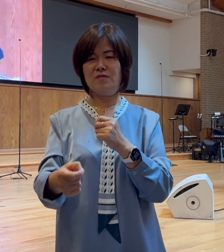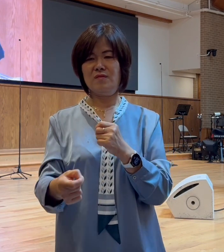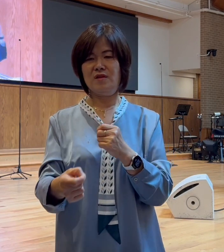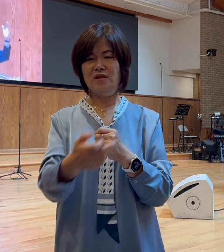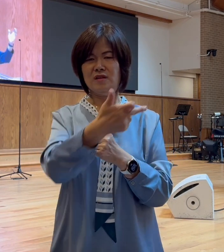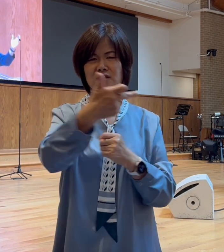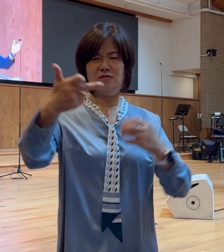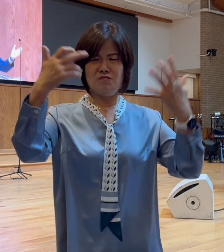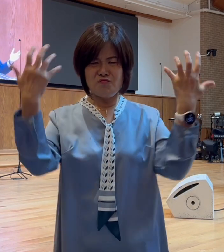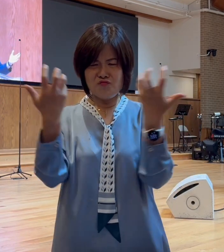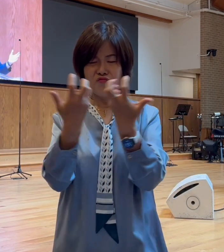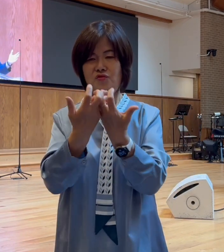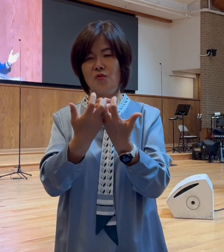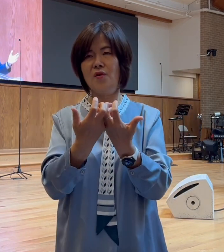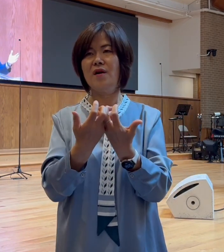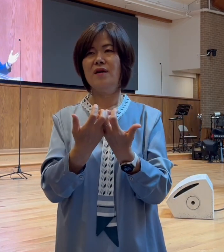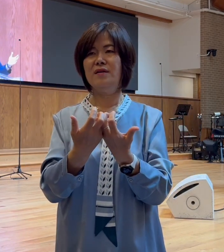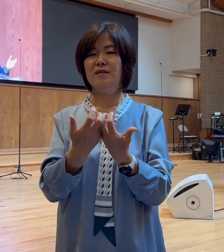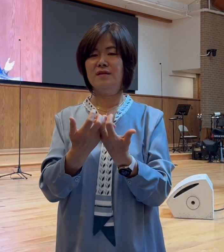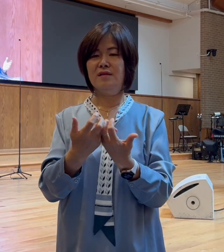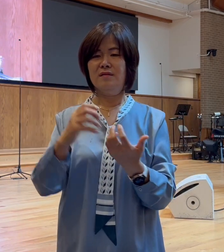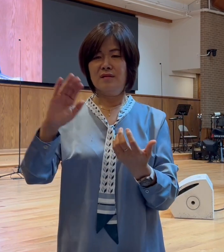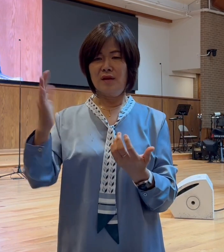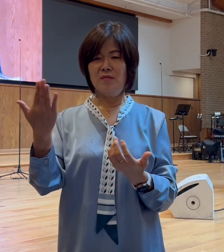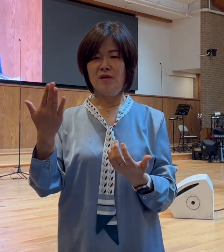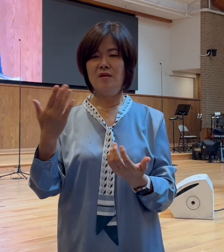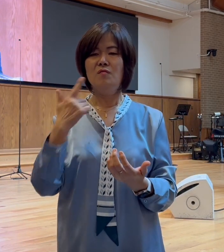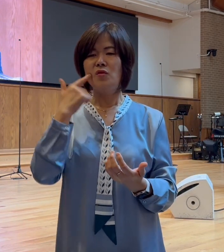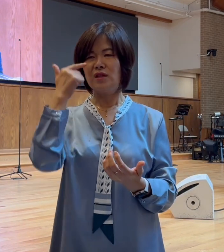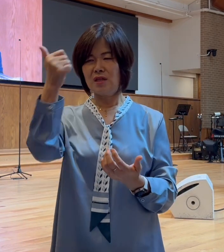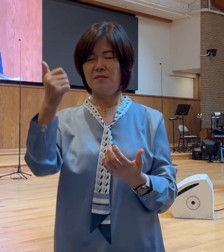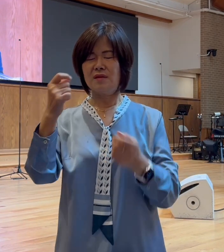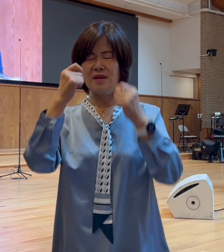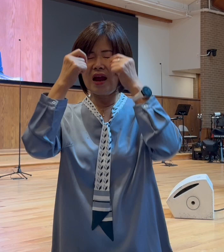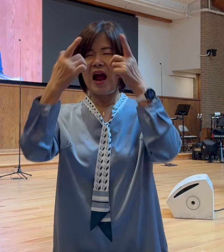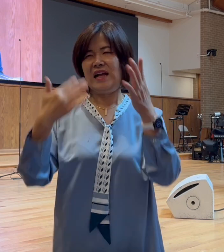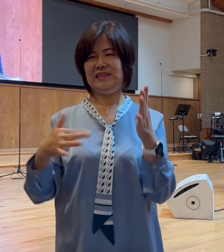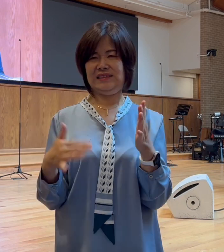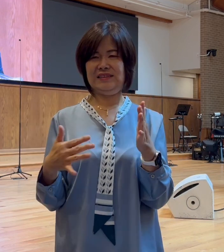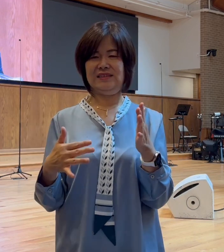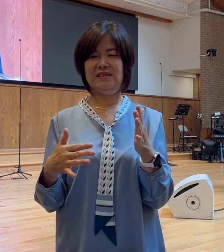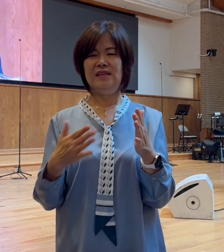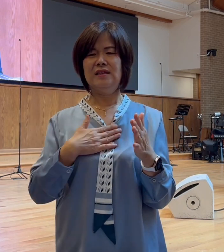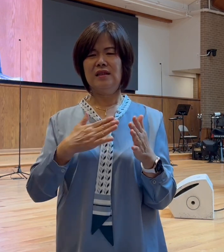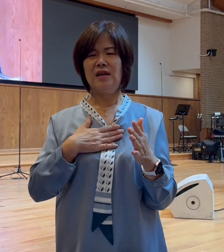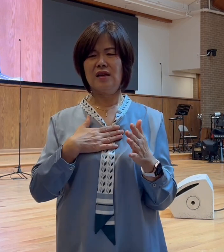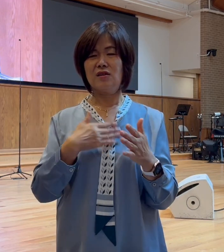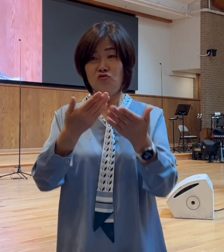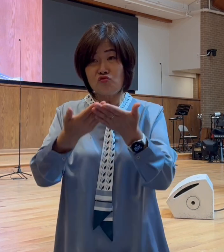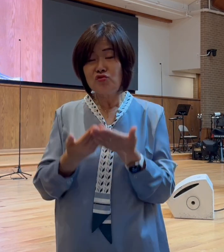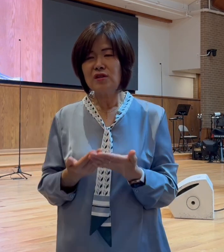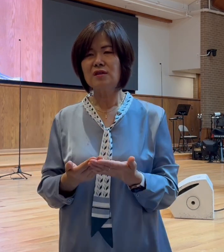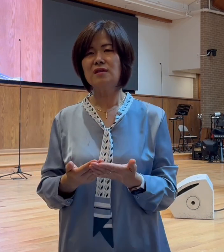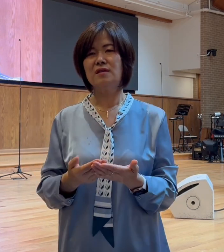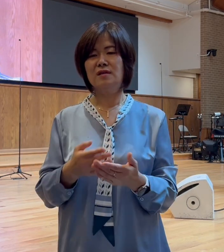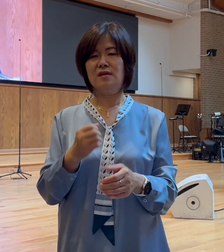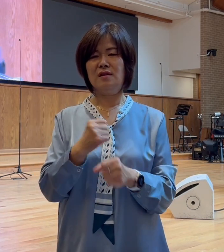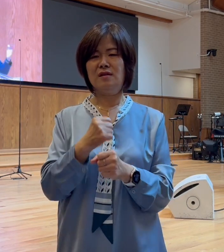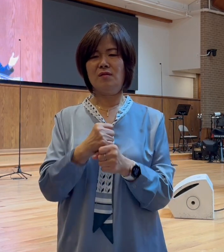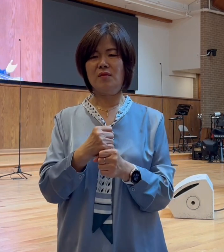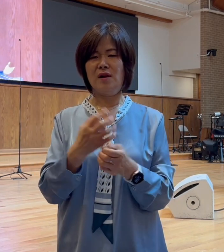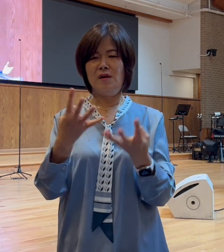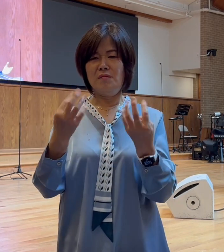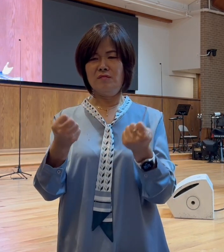무한하고 풍요한 그런 풍성함을 제가 깨닫지도 못하고 저에게 주신 또